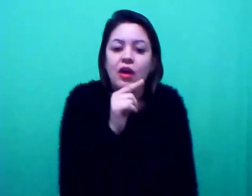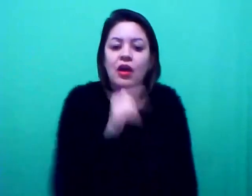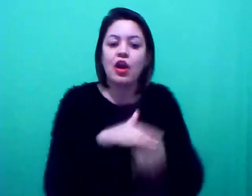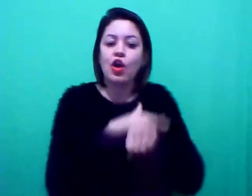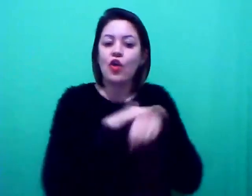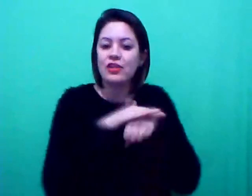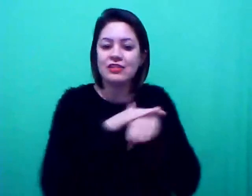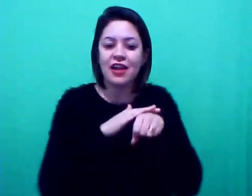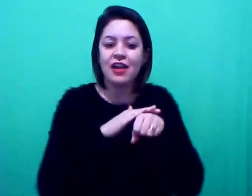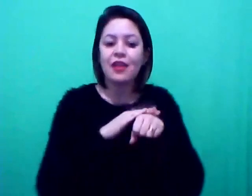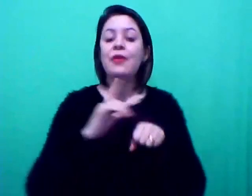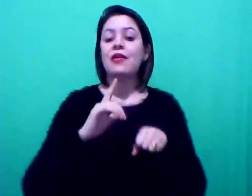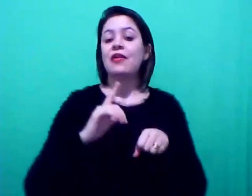Por exemplo, o sinal da água. Se um.